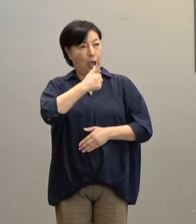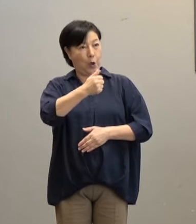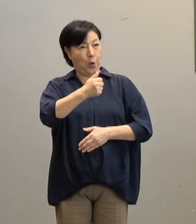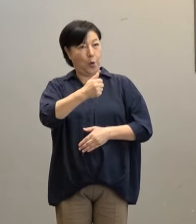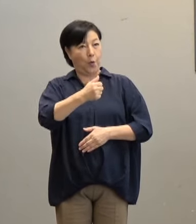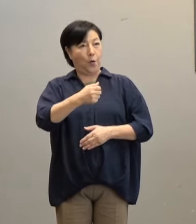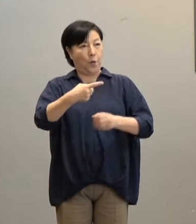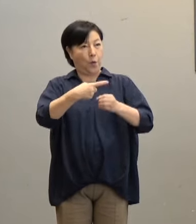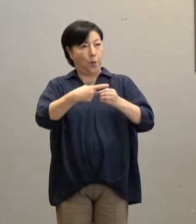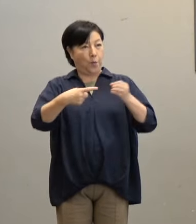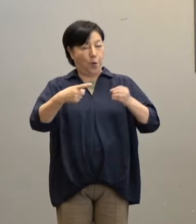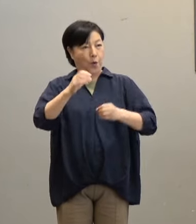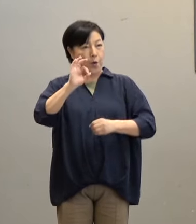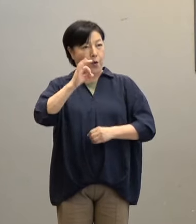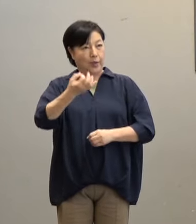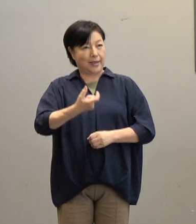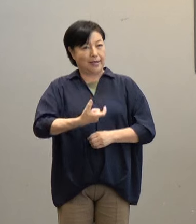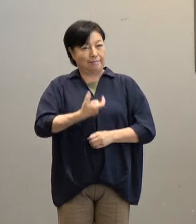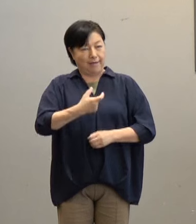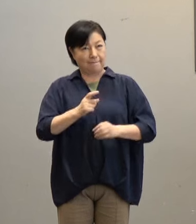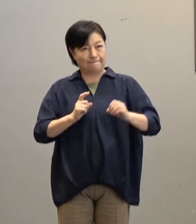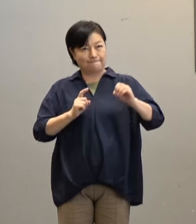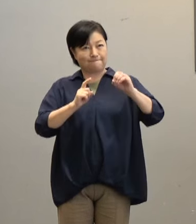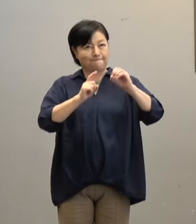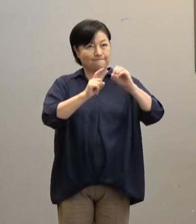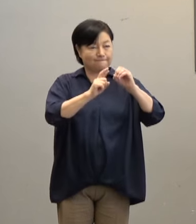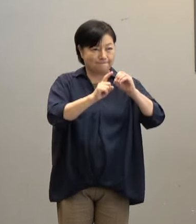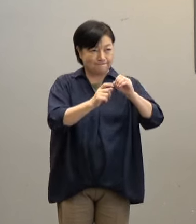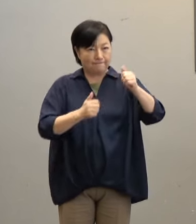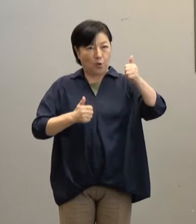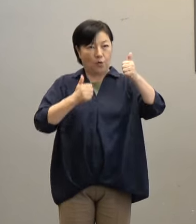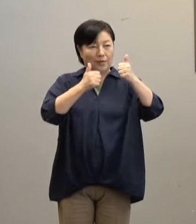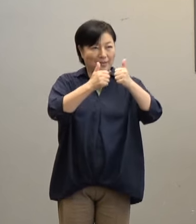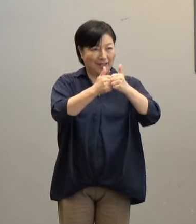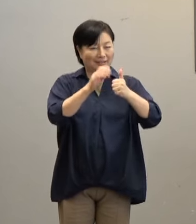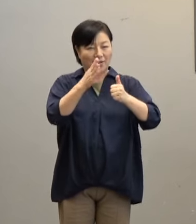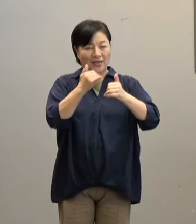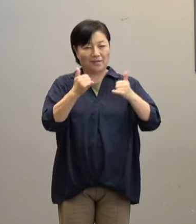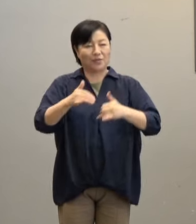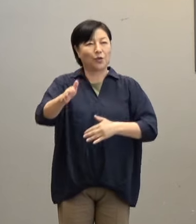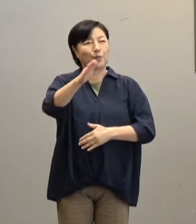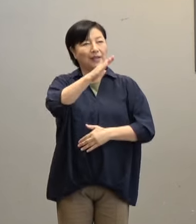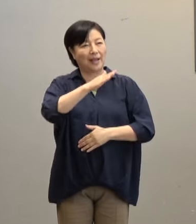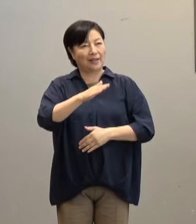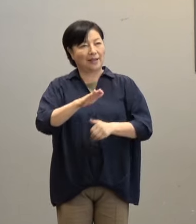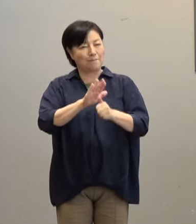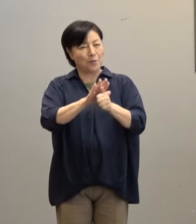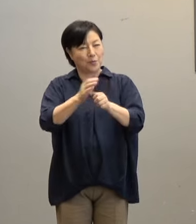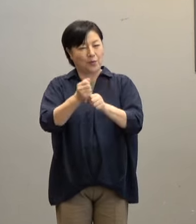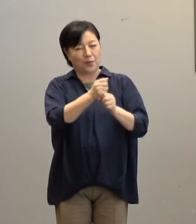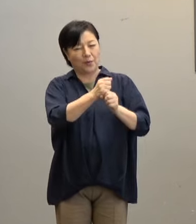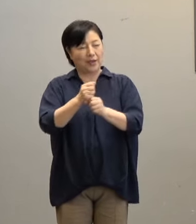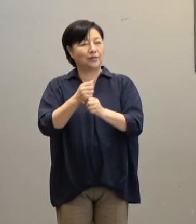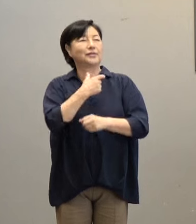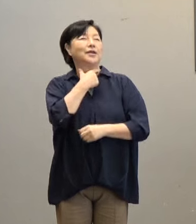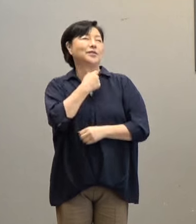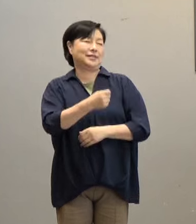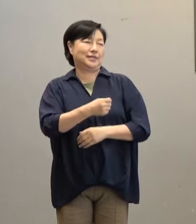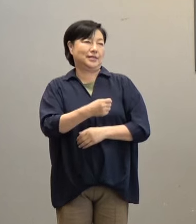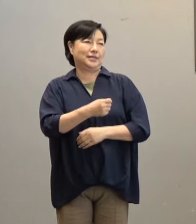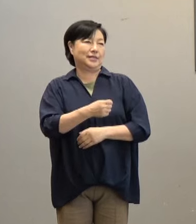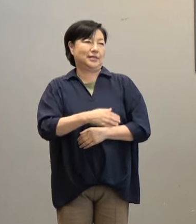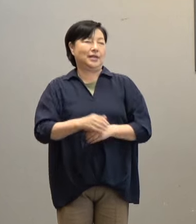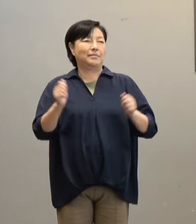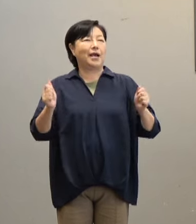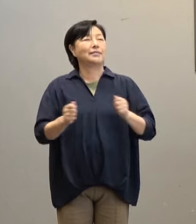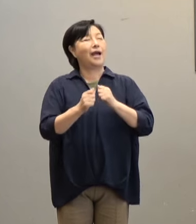して、あのオリンピックという大舞台に挑戦するというのをですね、ぜひ県民の皆様方は投資をしていただきたいというのがあります。それからもう一つはやはり体